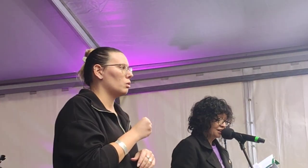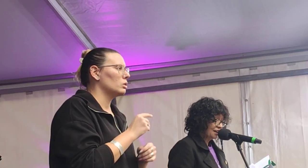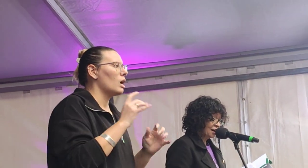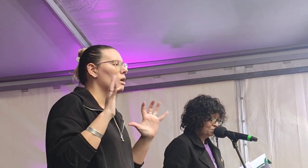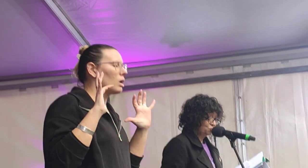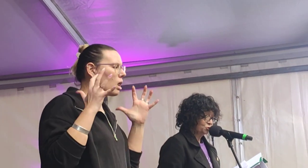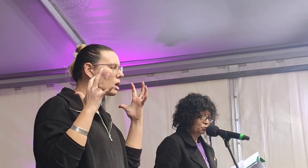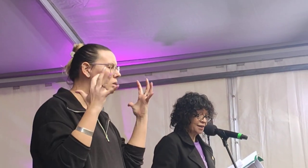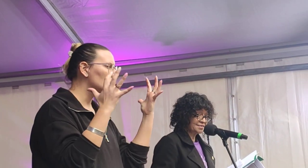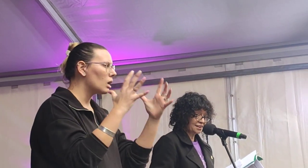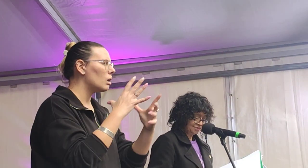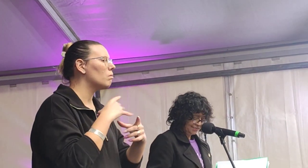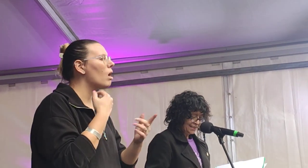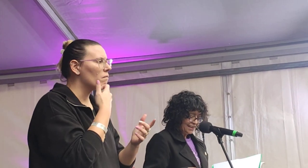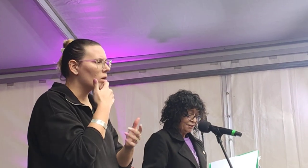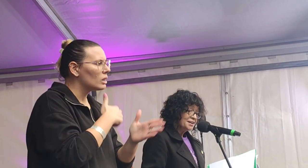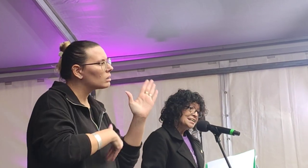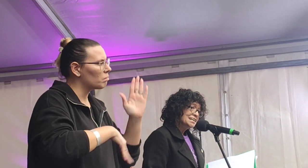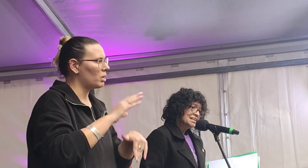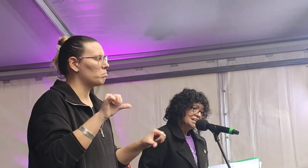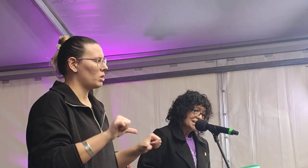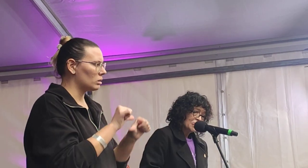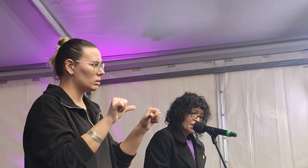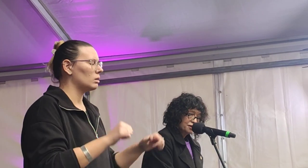selva hay mucho por hacer.